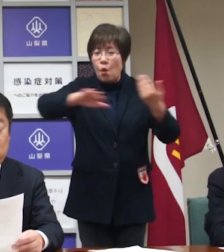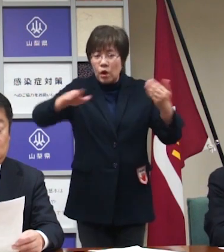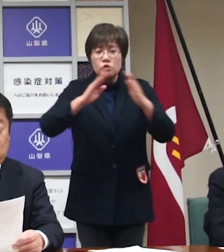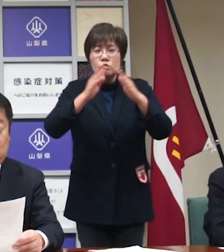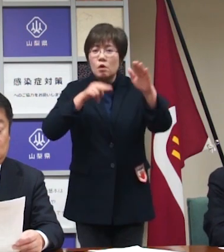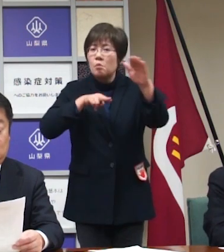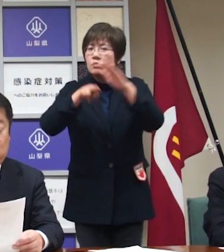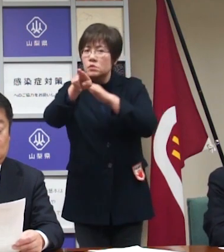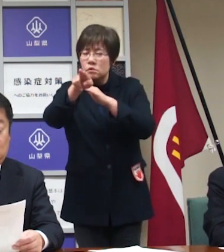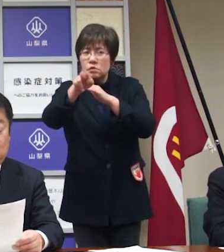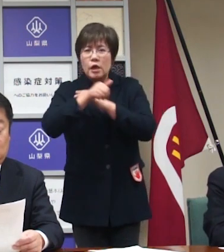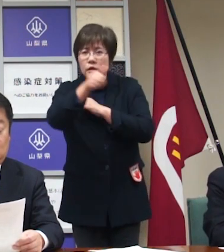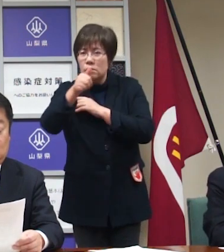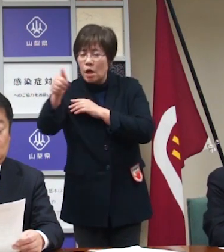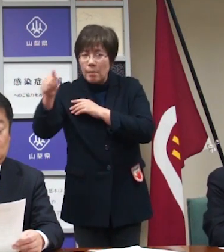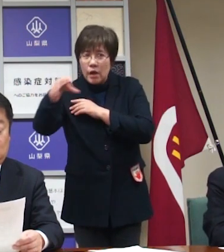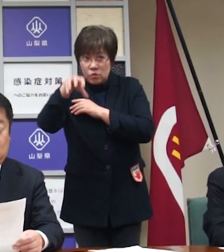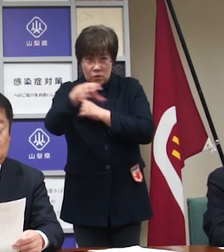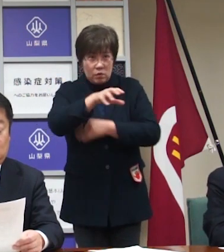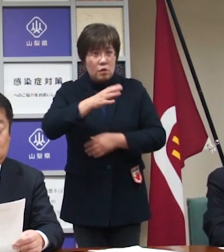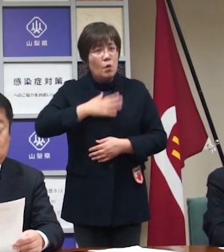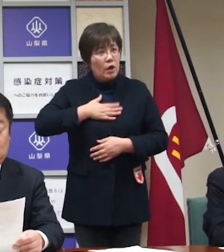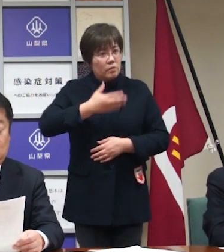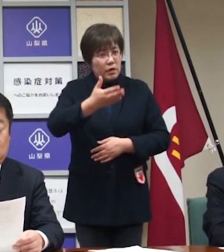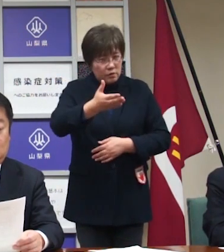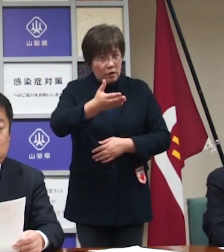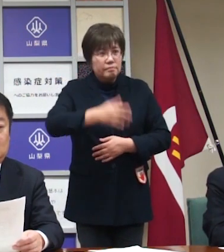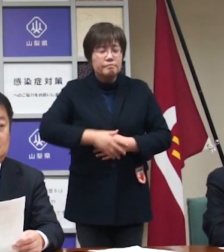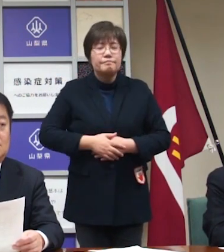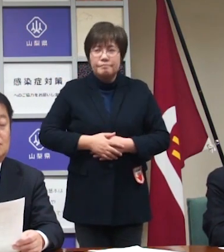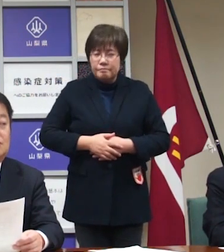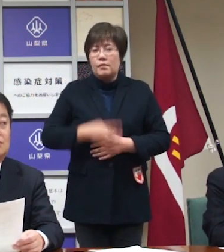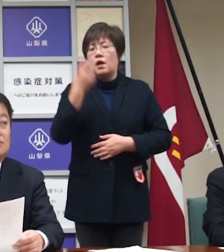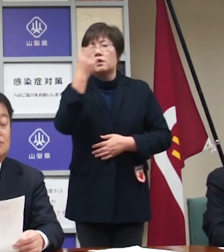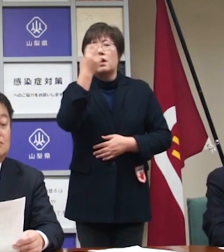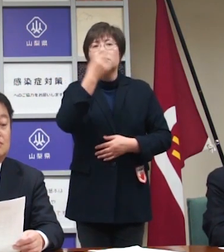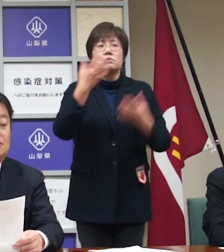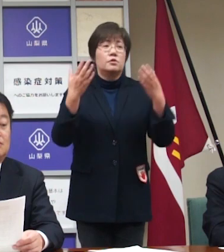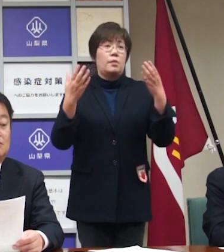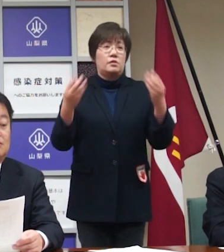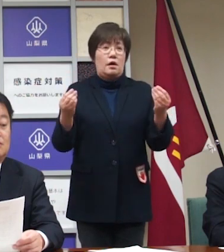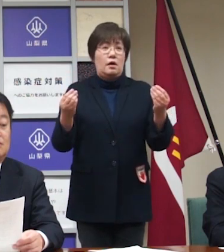たような場所が分かりますか。 確認をしましたら、